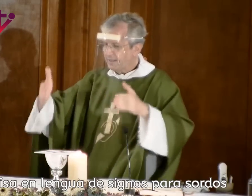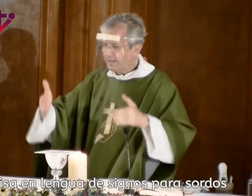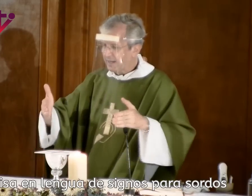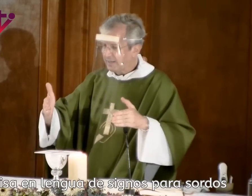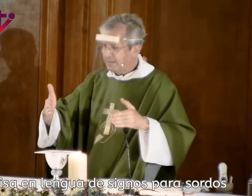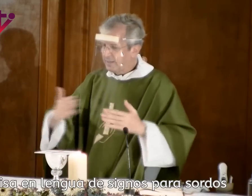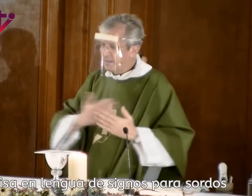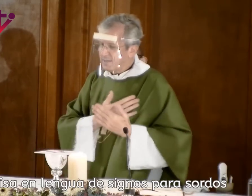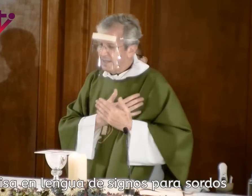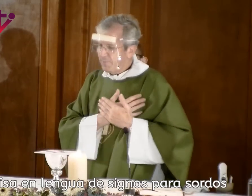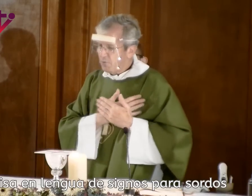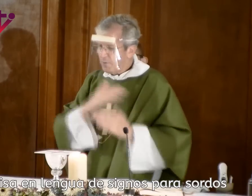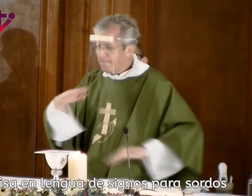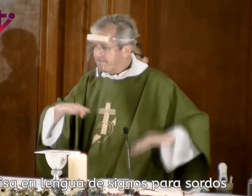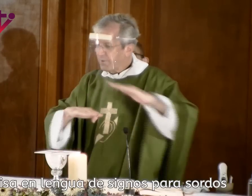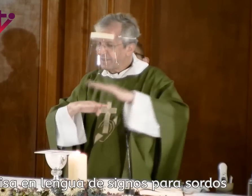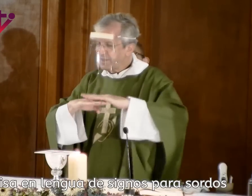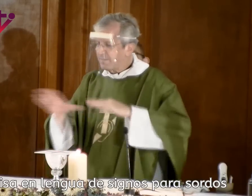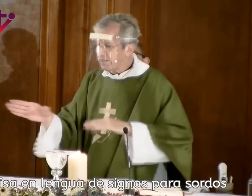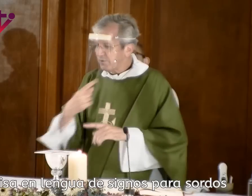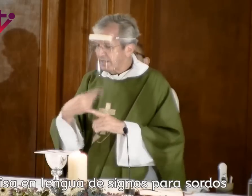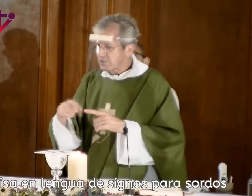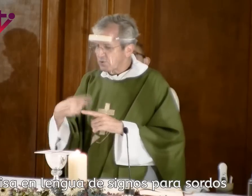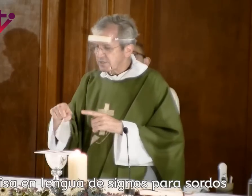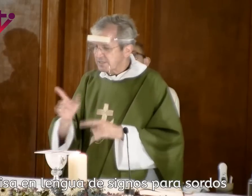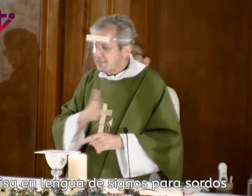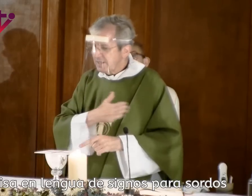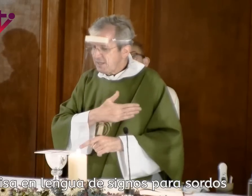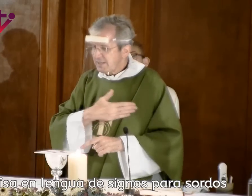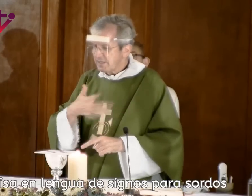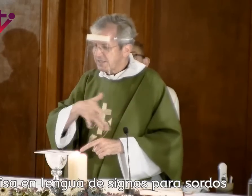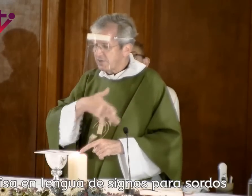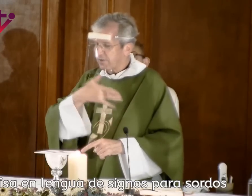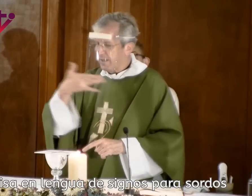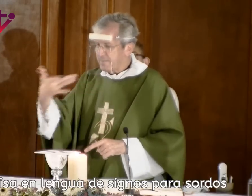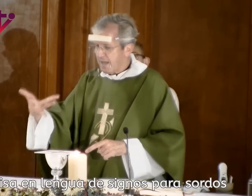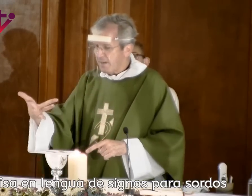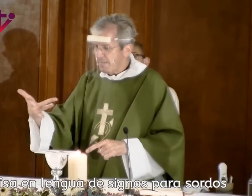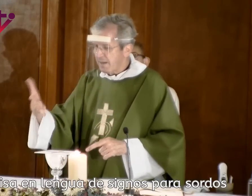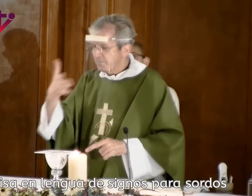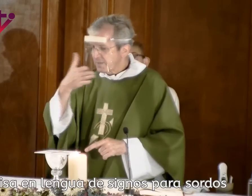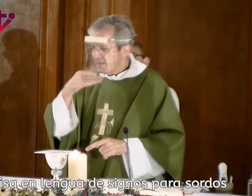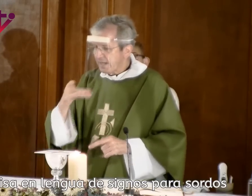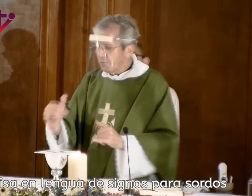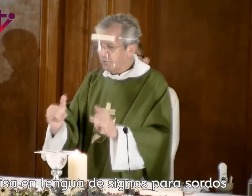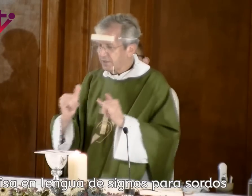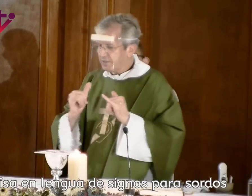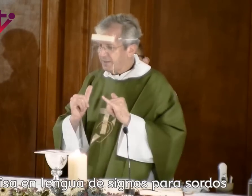altar. Te amo por encima de todas las cosas y te deseo en mi alma. Ya que no puedo